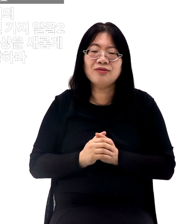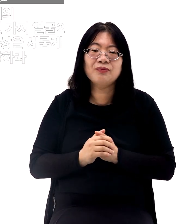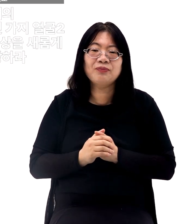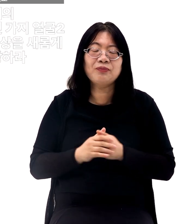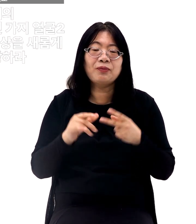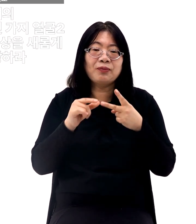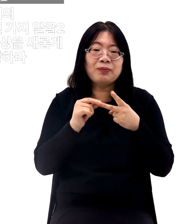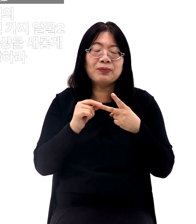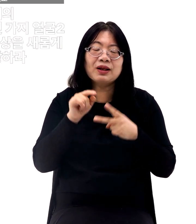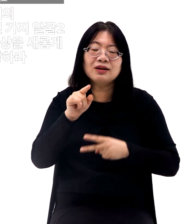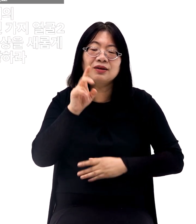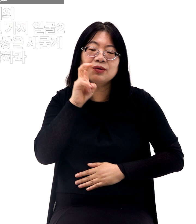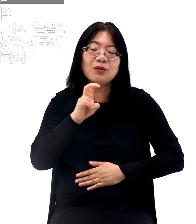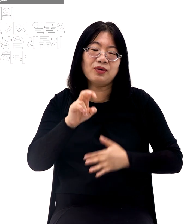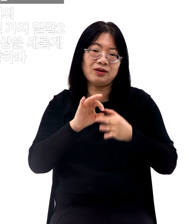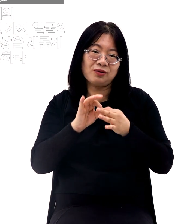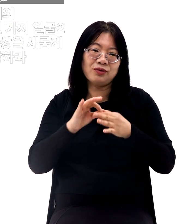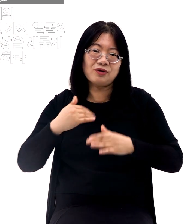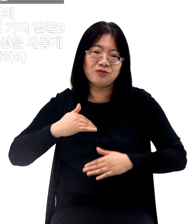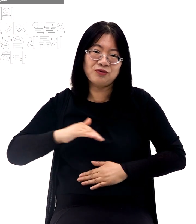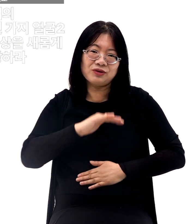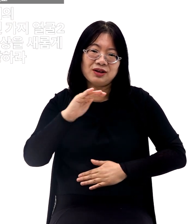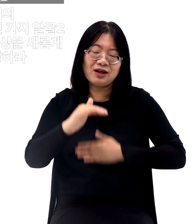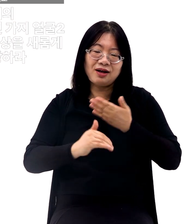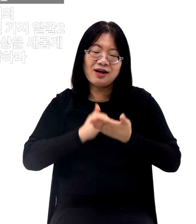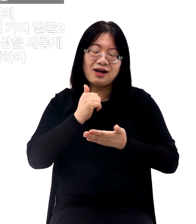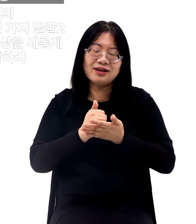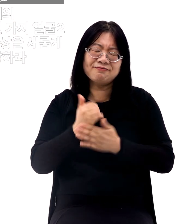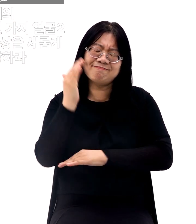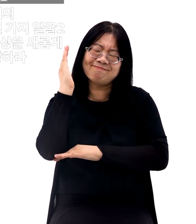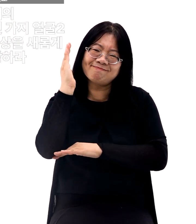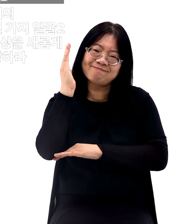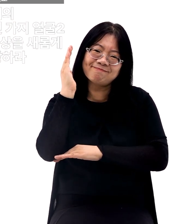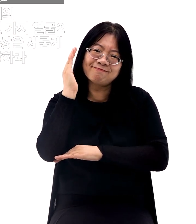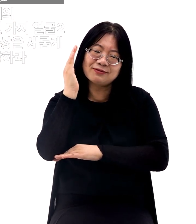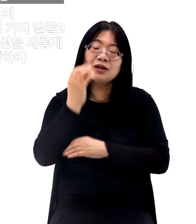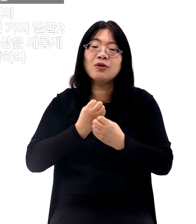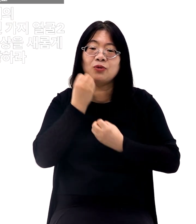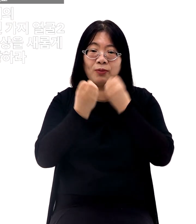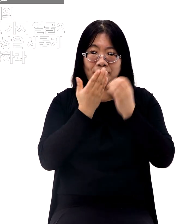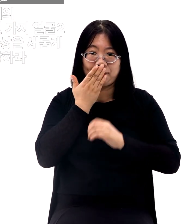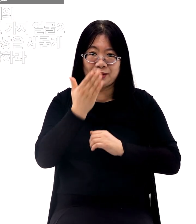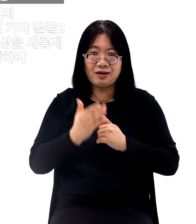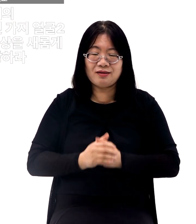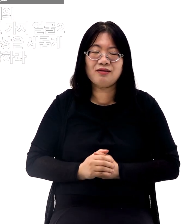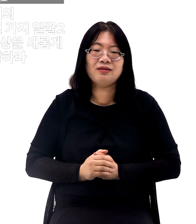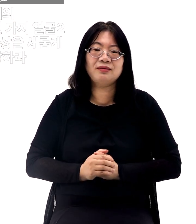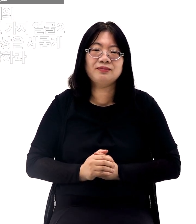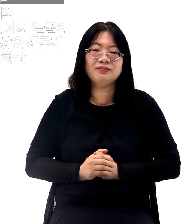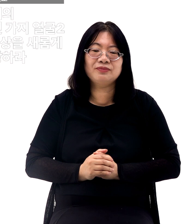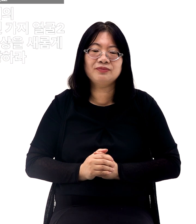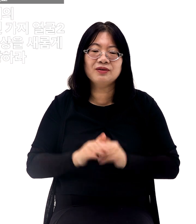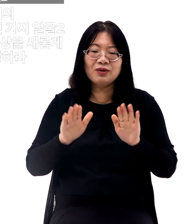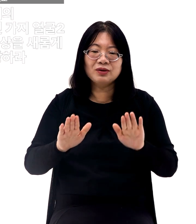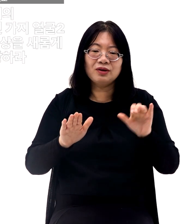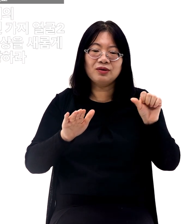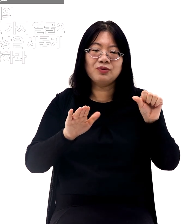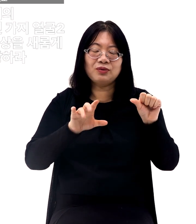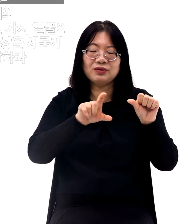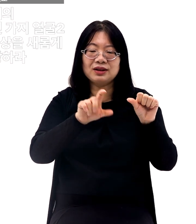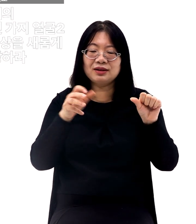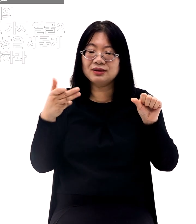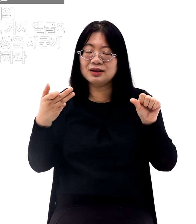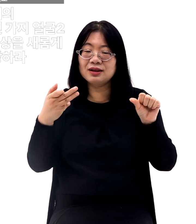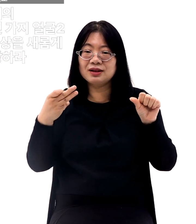두 번째는 그 노래를 통해서 우리는 하나님의 스토리를 고백하게 돼요. 그래서 오늘 5장 13절을